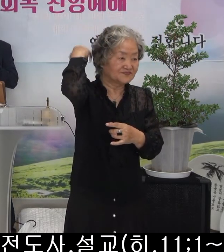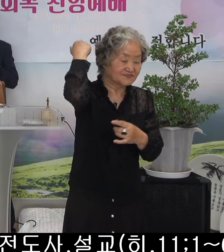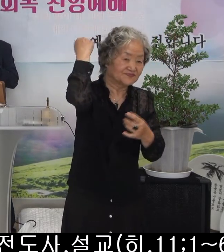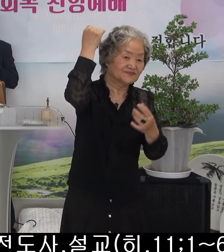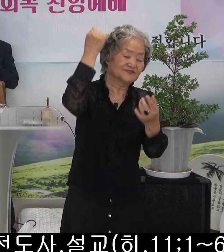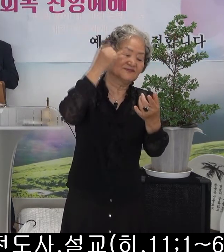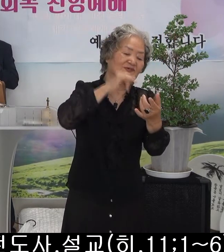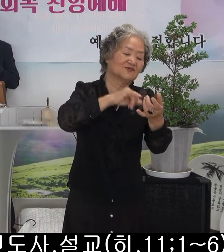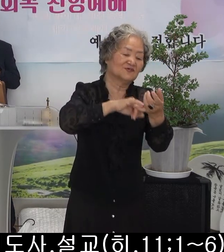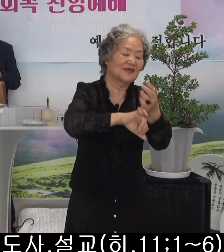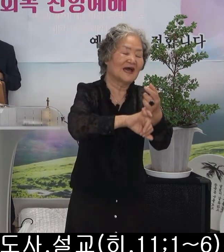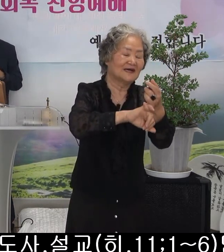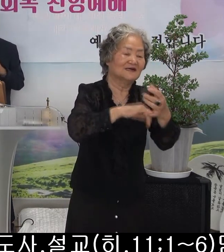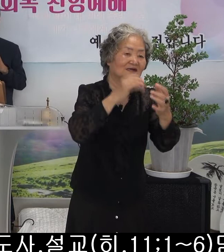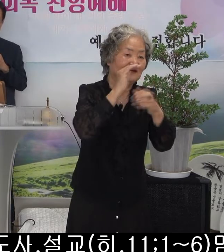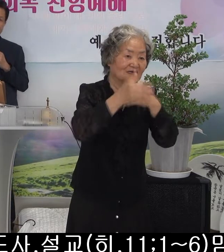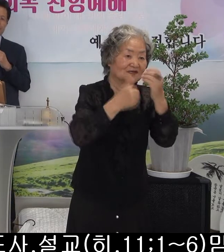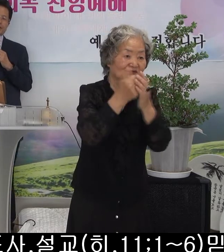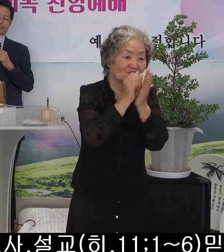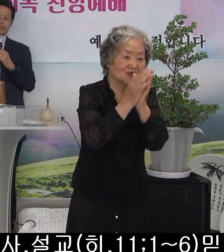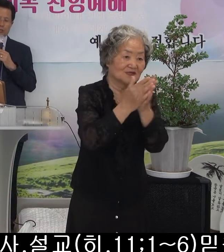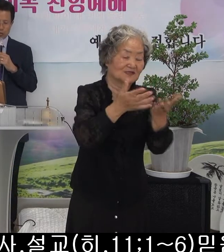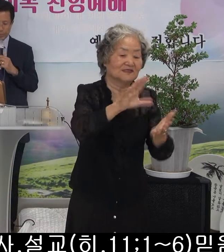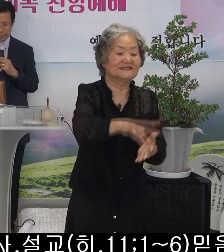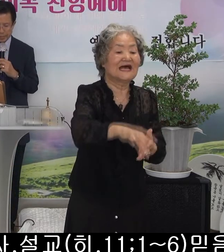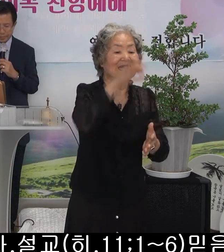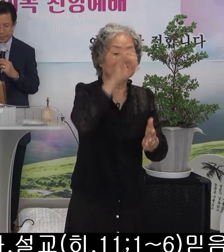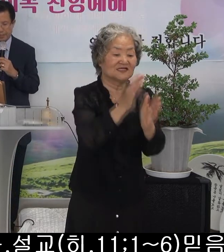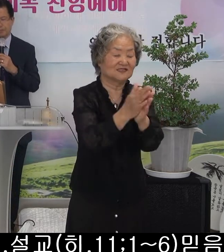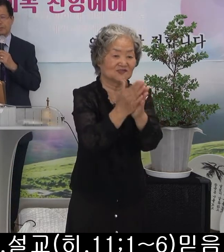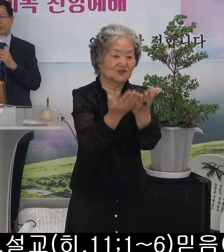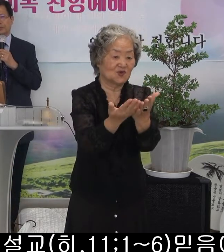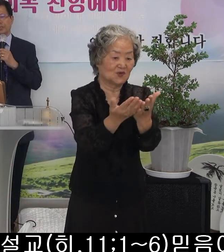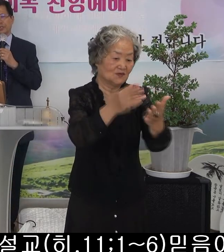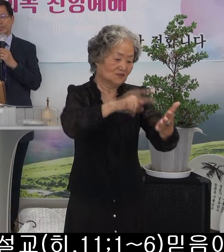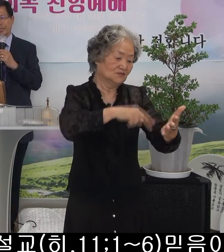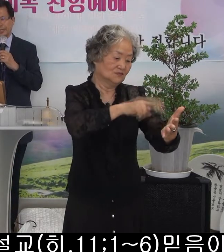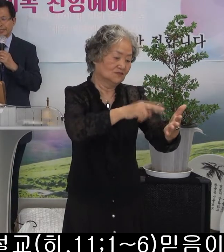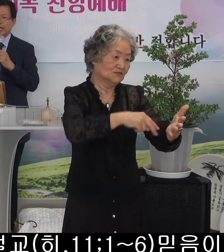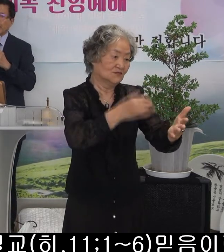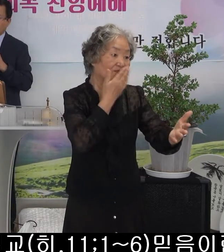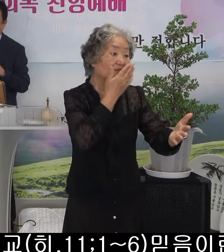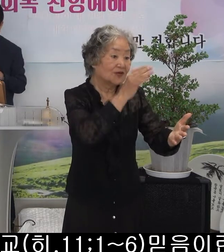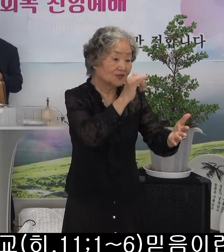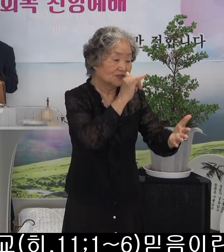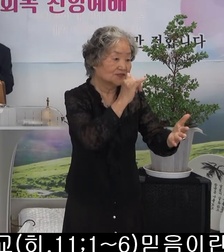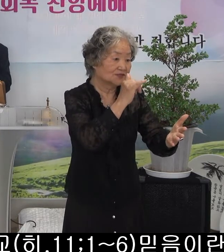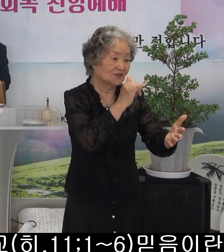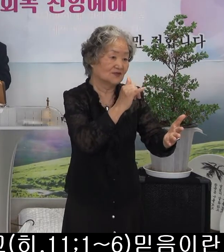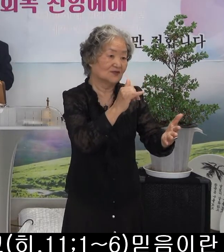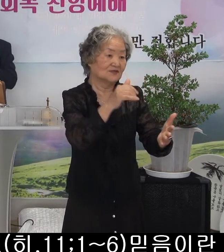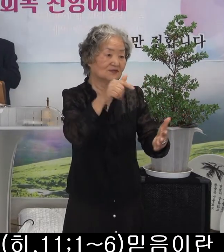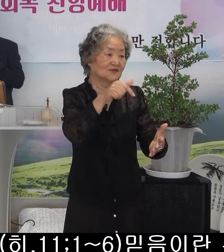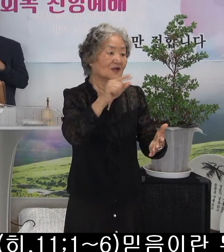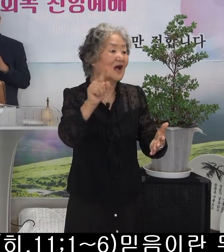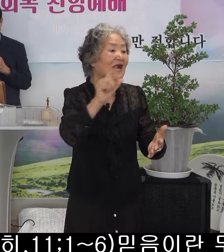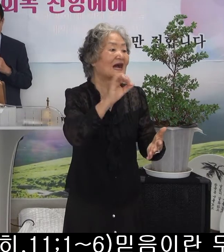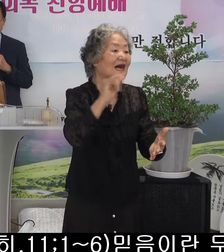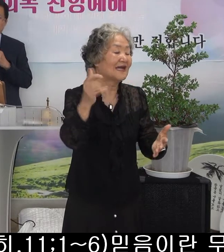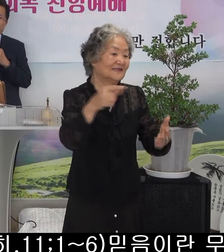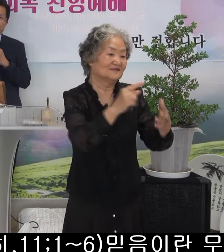말씀이에요. 아담의 큰아들인 가인은 농사를 짓는 자였어요. 그리고 작은 아들인 아벨은 양을